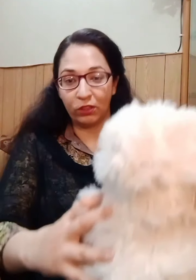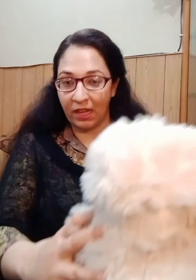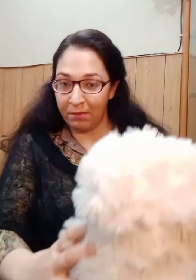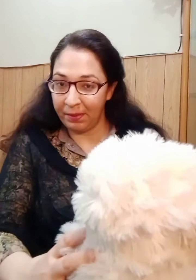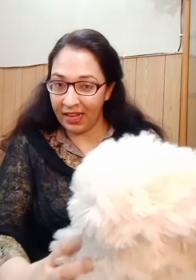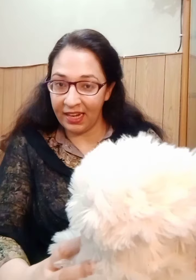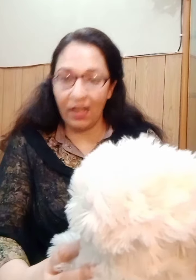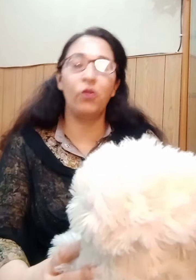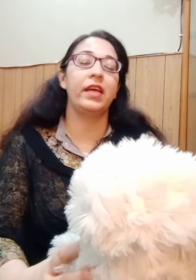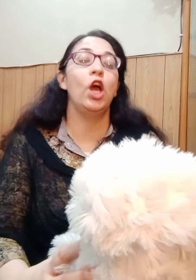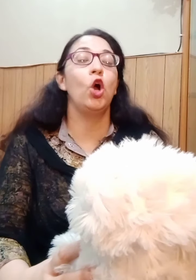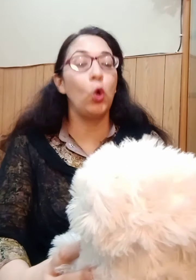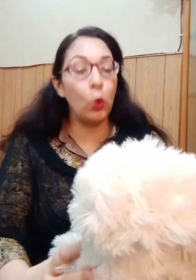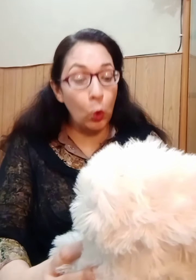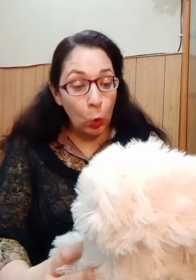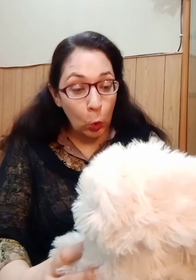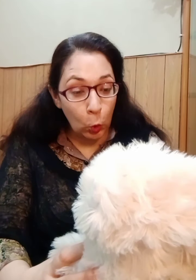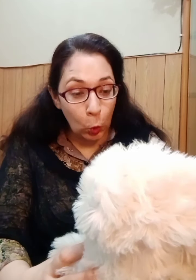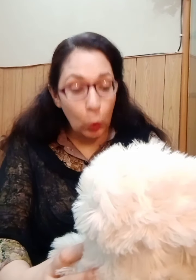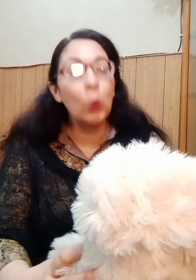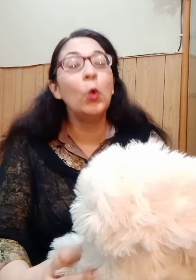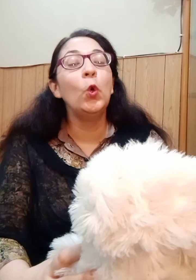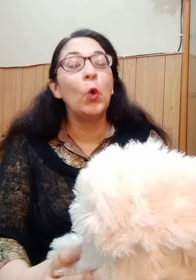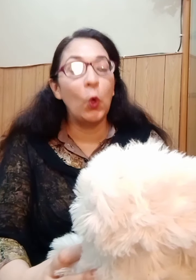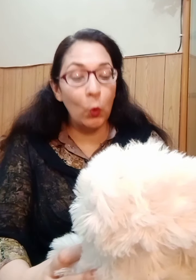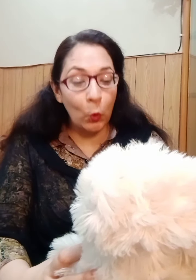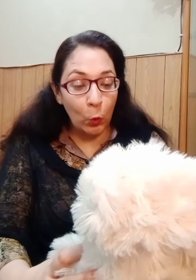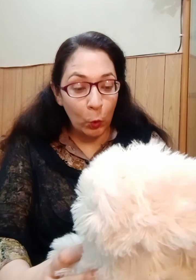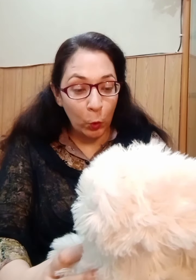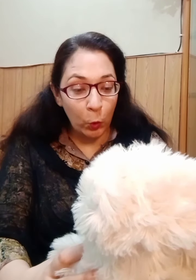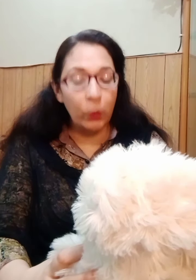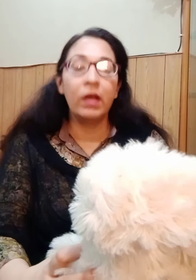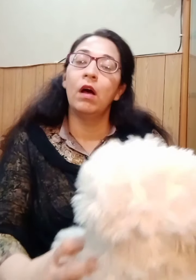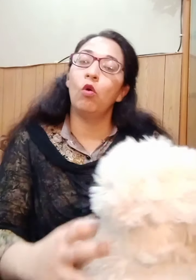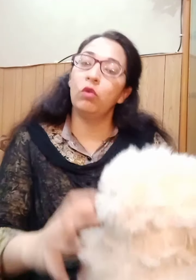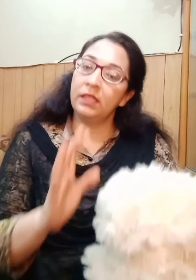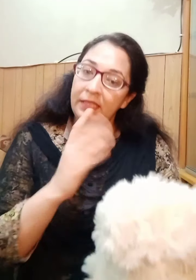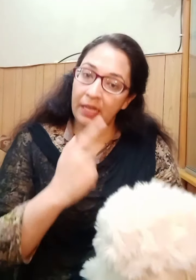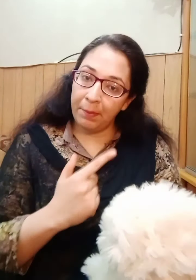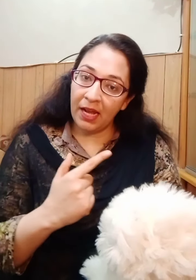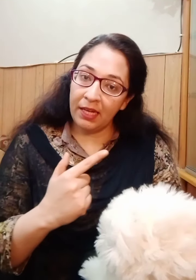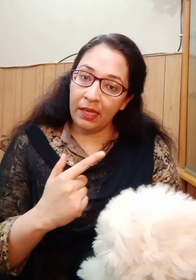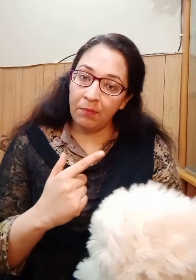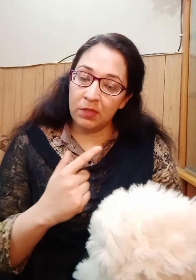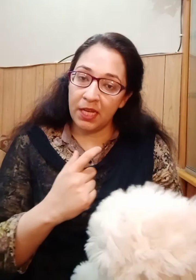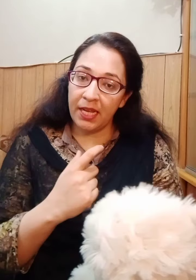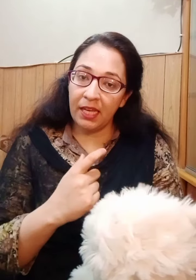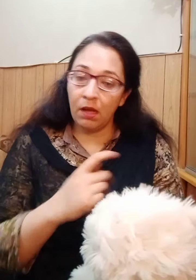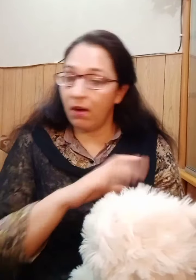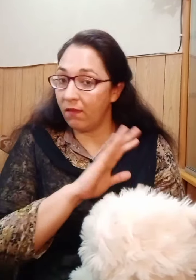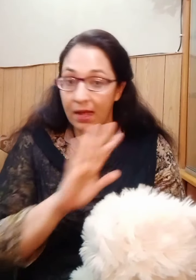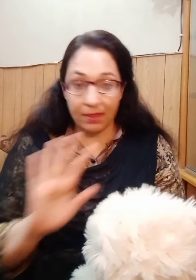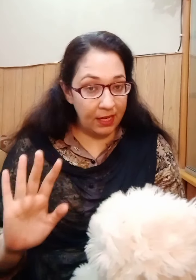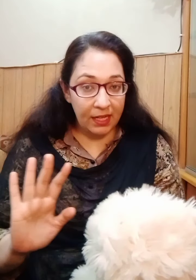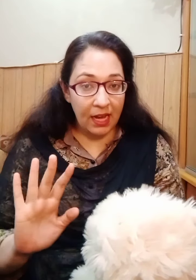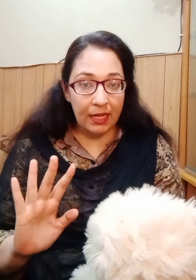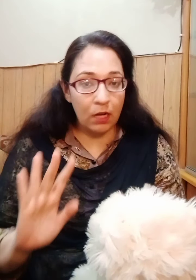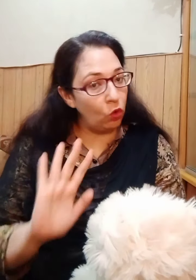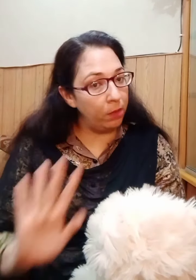सामने निशान है और ओम उसे छह बना लिए चेहरे की आवाज नहीं निकली कोई